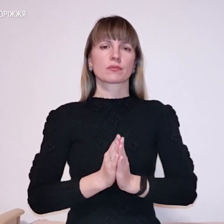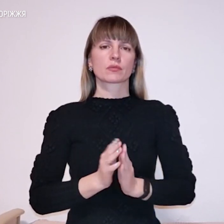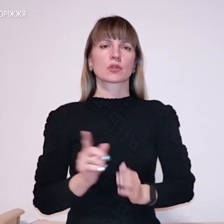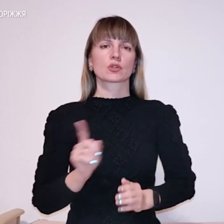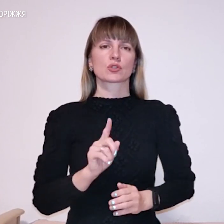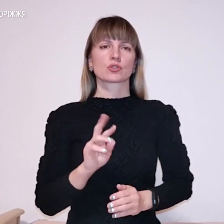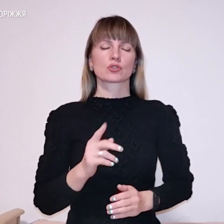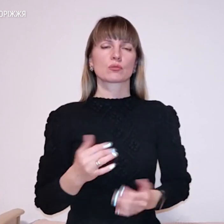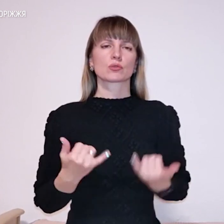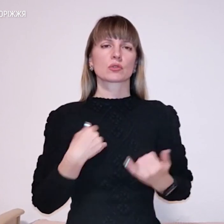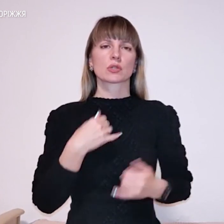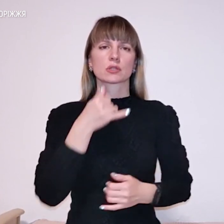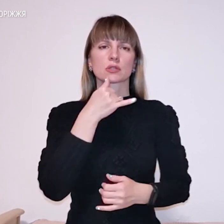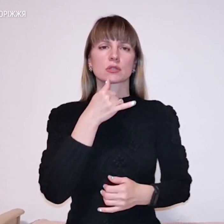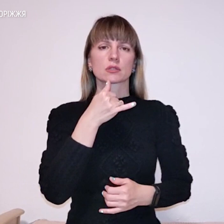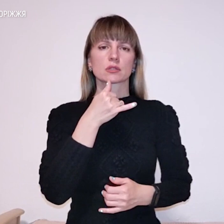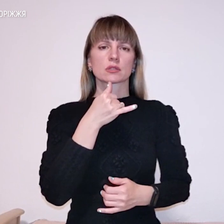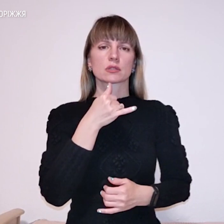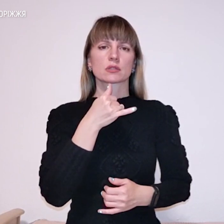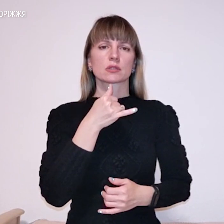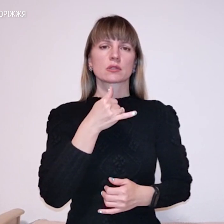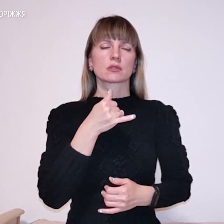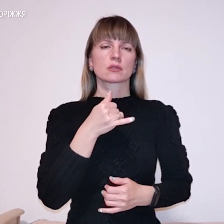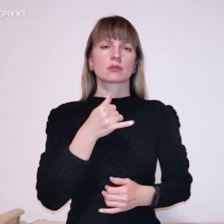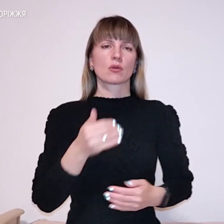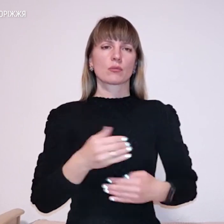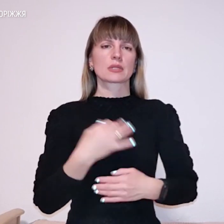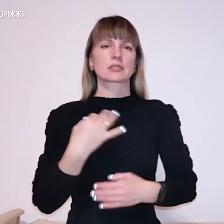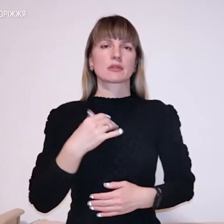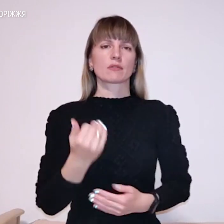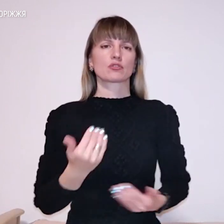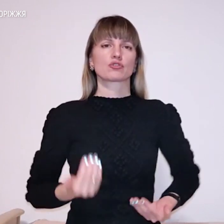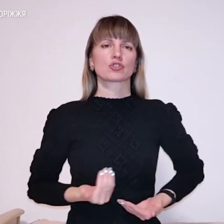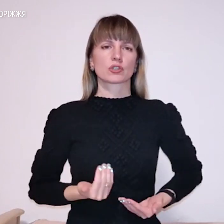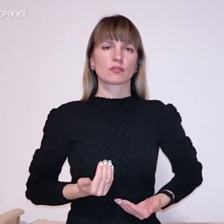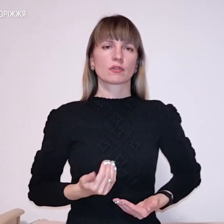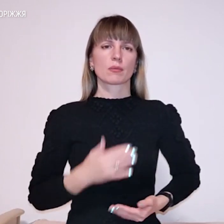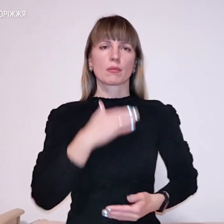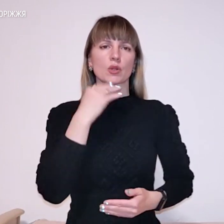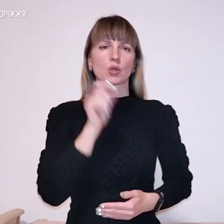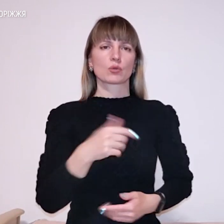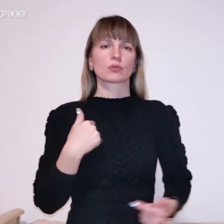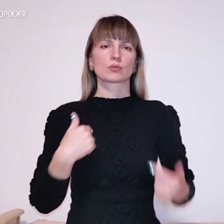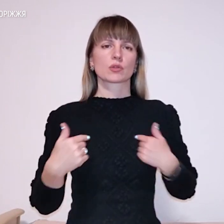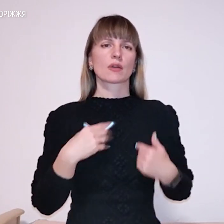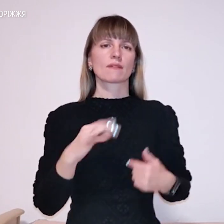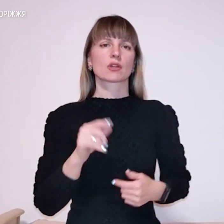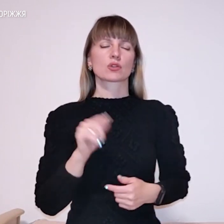сьогодні я розмовляла з сином, він же багато людей страждає від того, ну, від